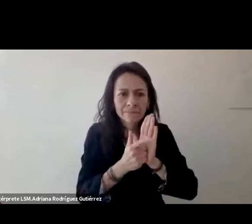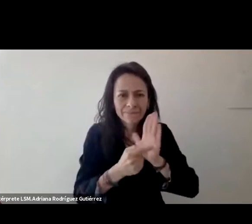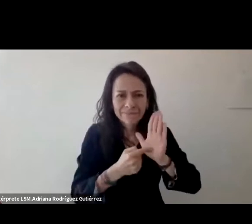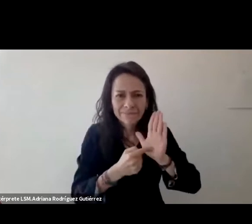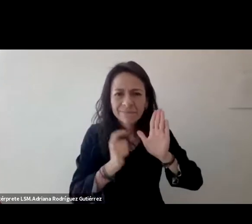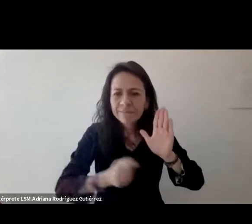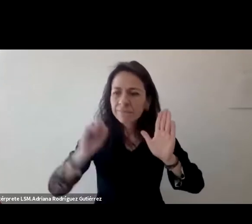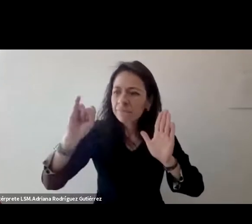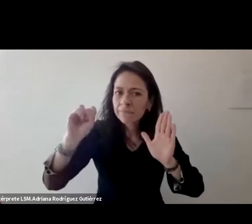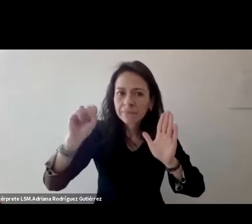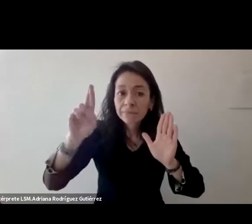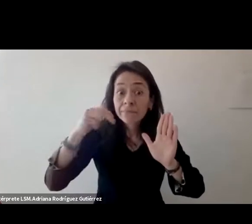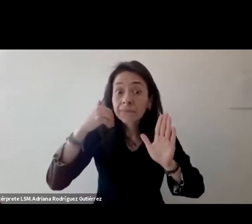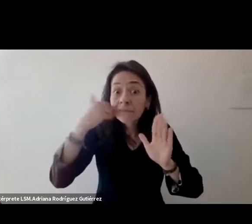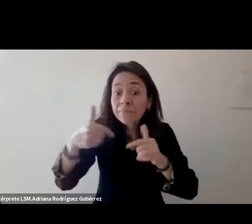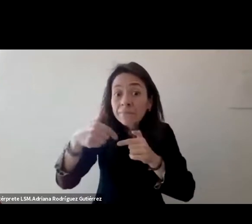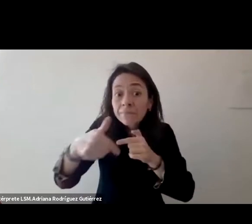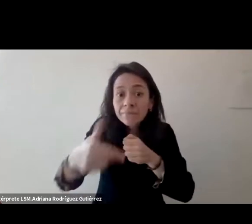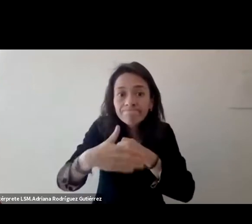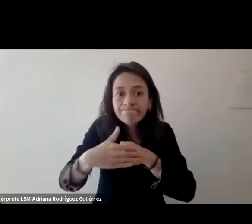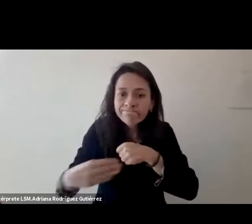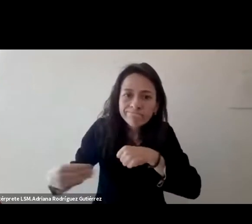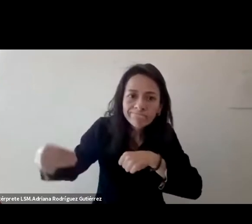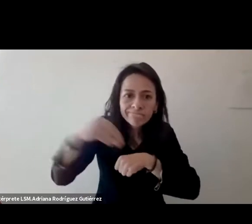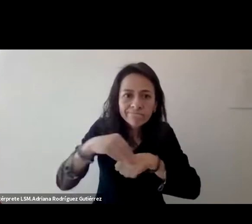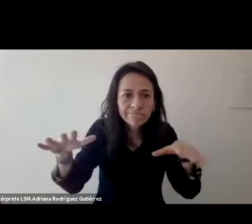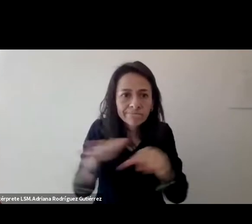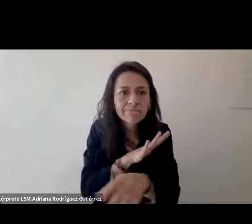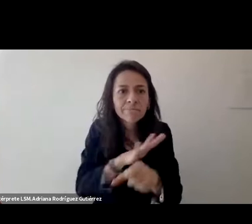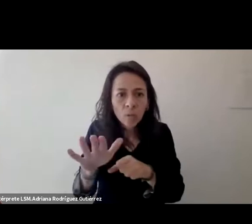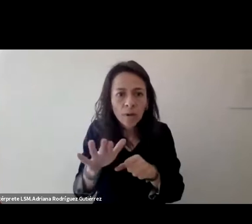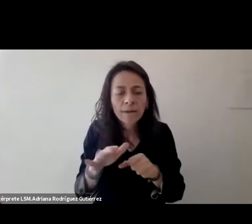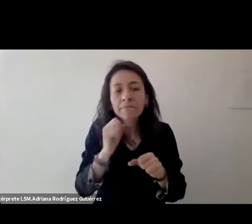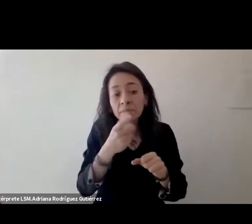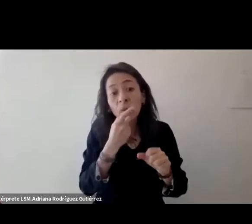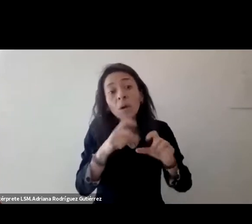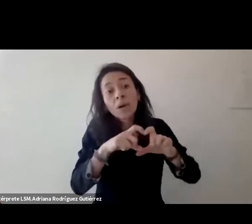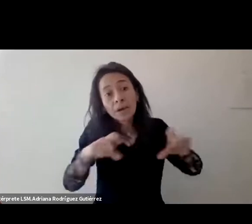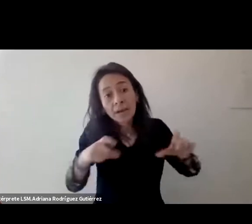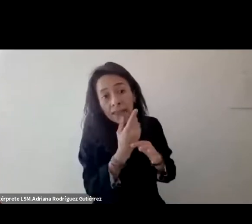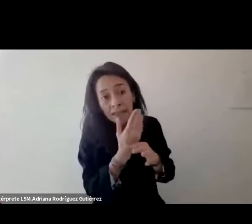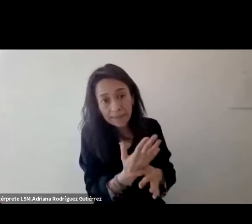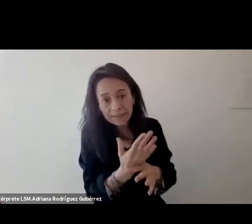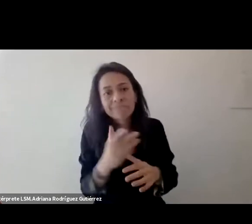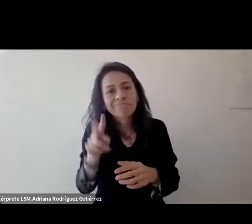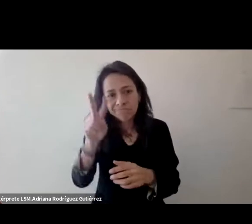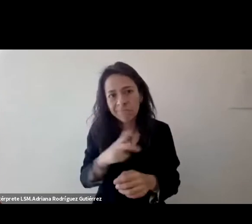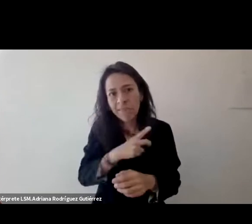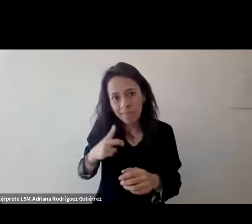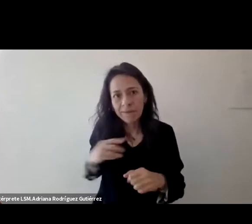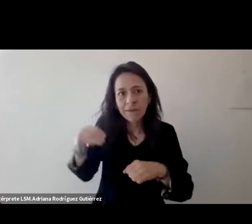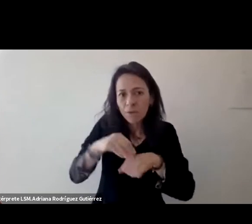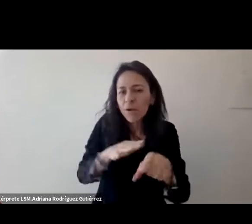pretende reformar, ¿no? Digamos, está el dice, debe decir, y también eso en términos de montos, cuánto significa